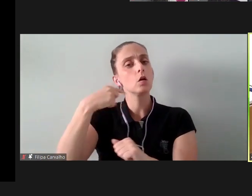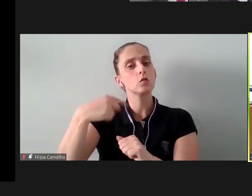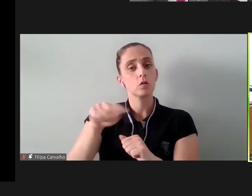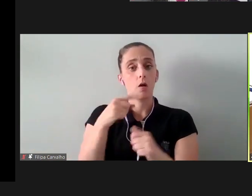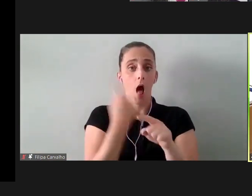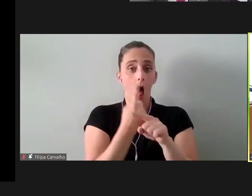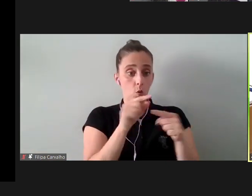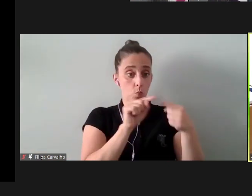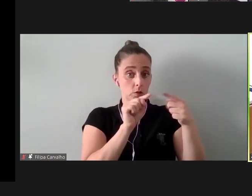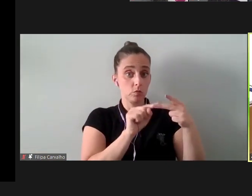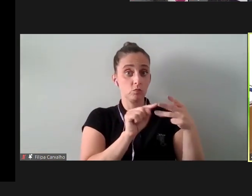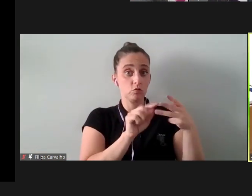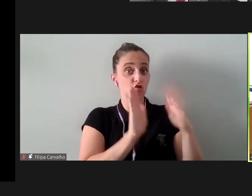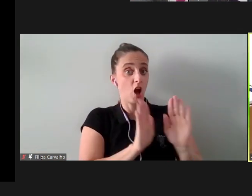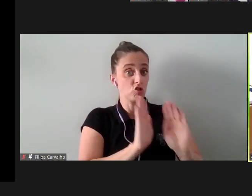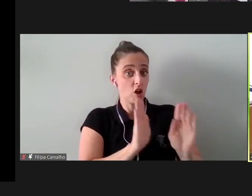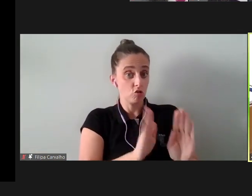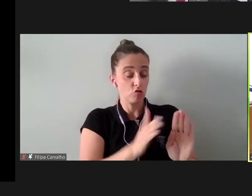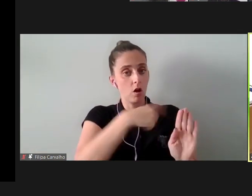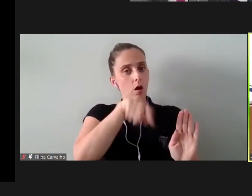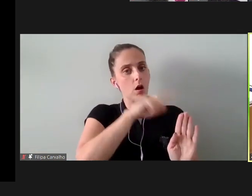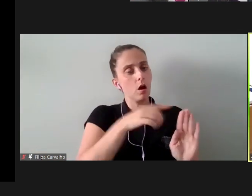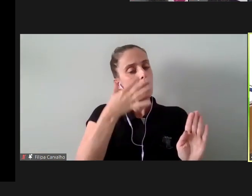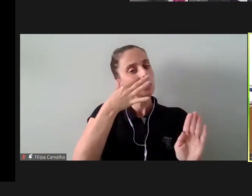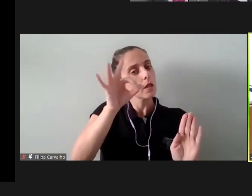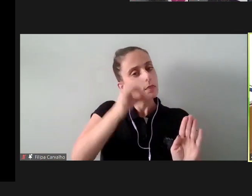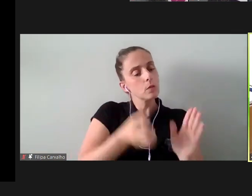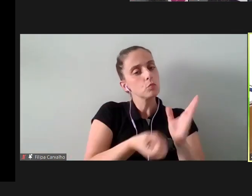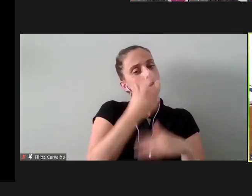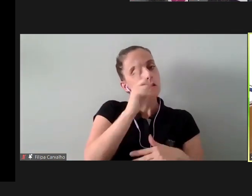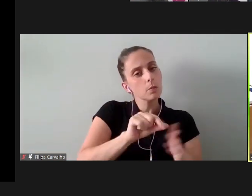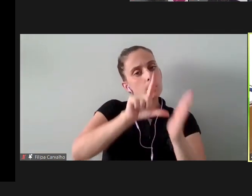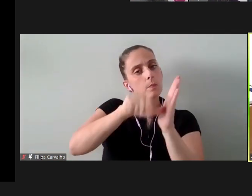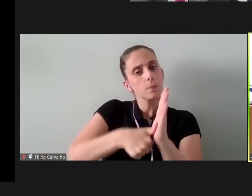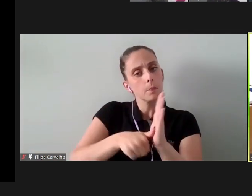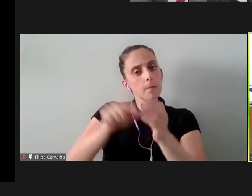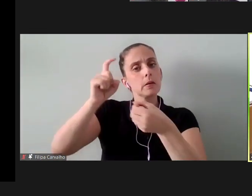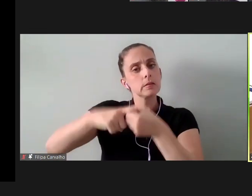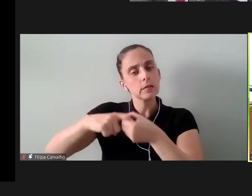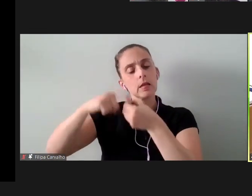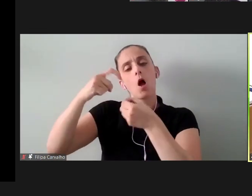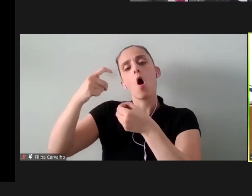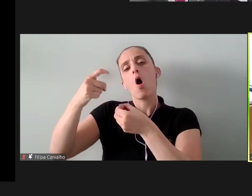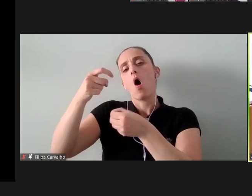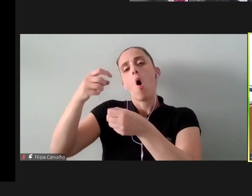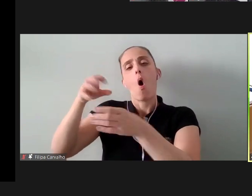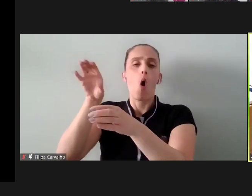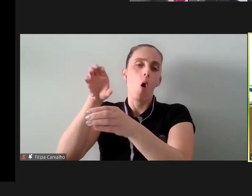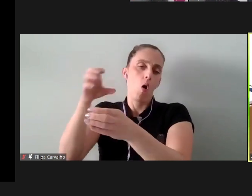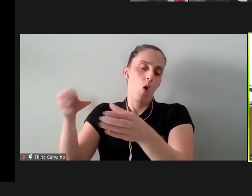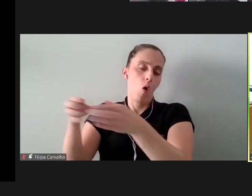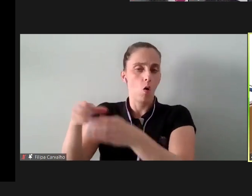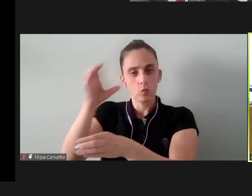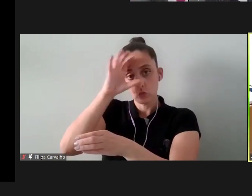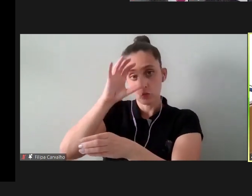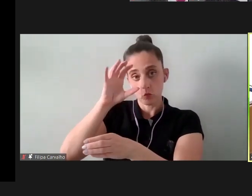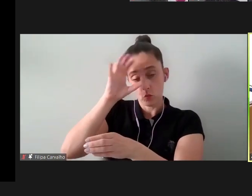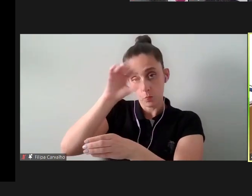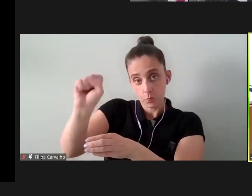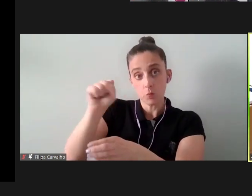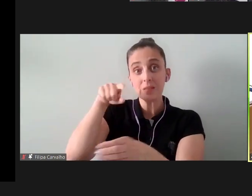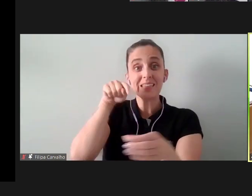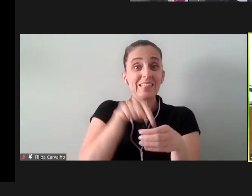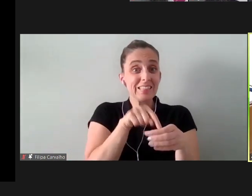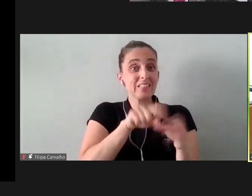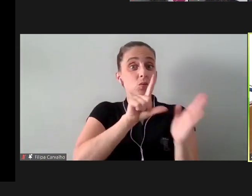bem instaladas e conduz projetos de inovação também em parceria com órgãos públicos, e esses projetos têm um compromisso muito